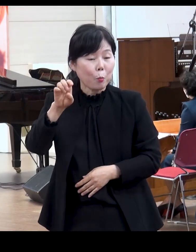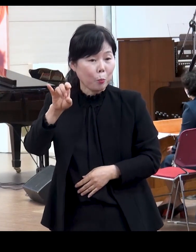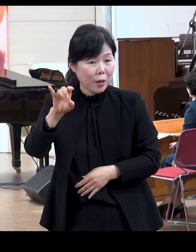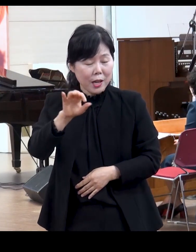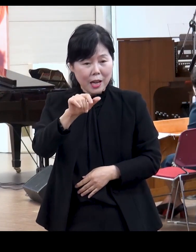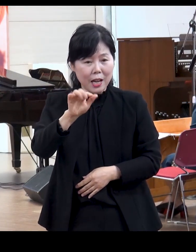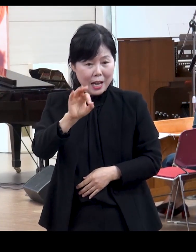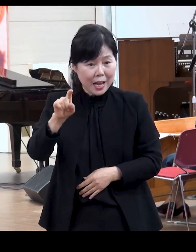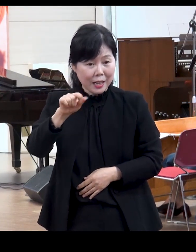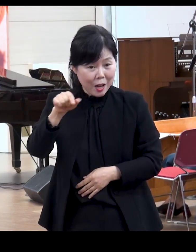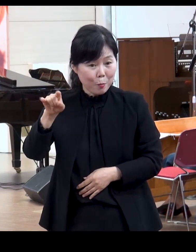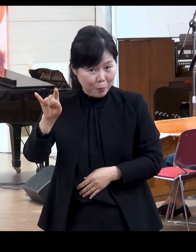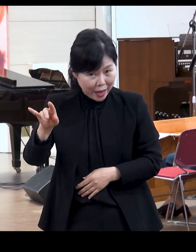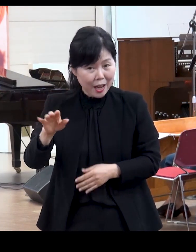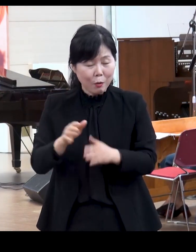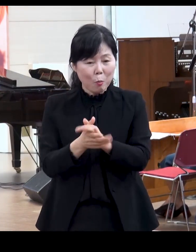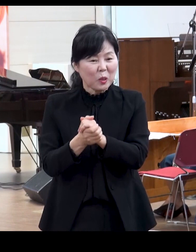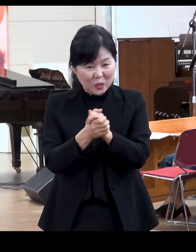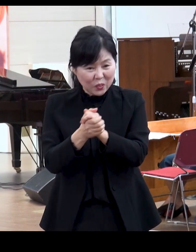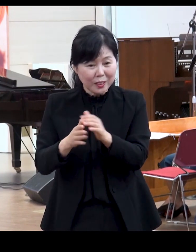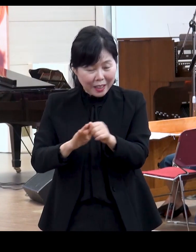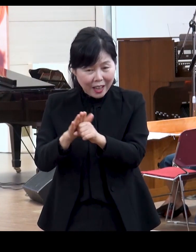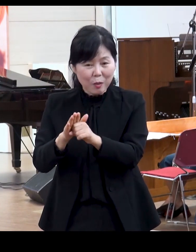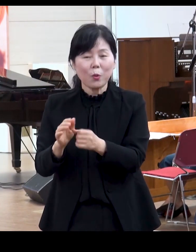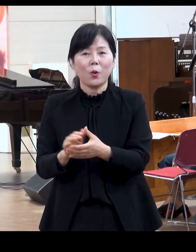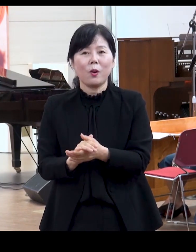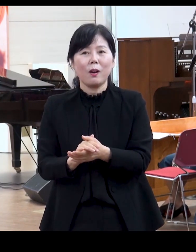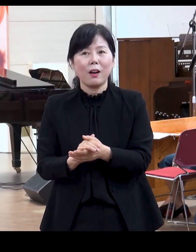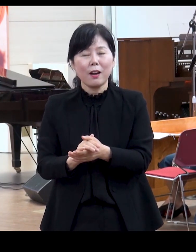스토로게, 에로스. 그 중에 에로스는 일단 빼고